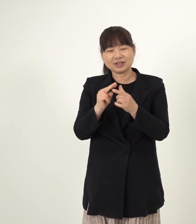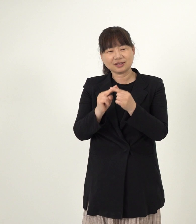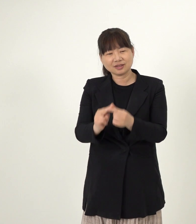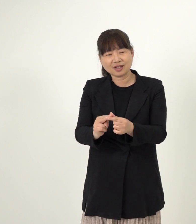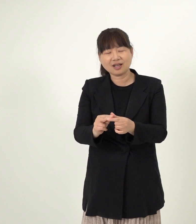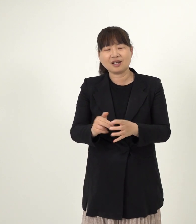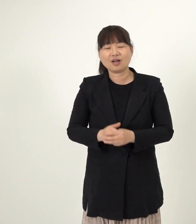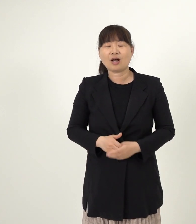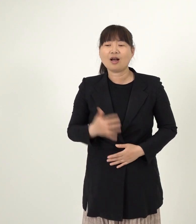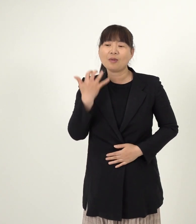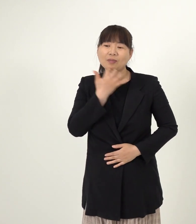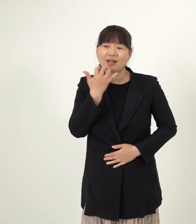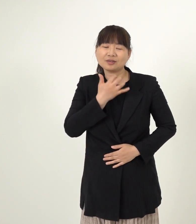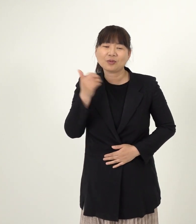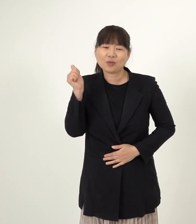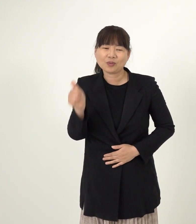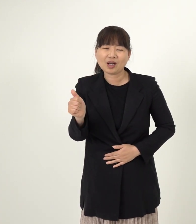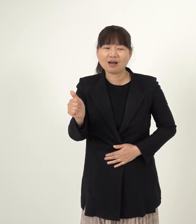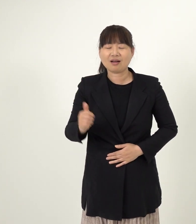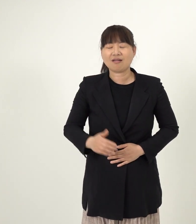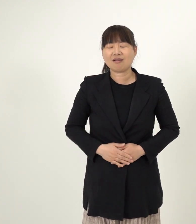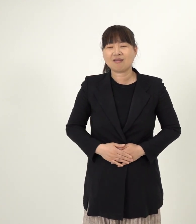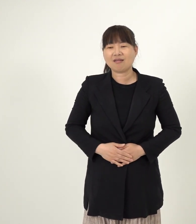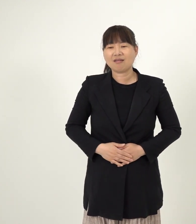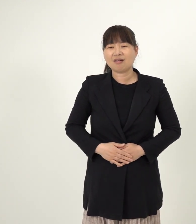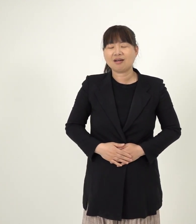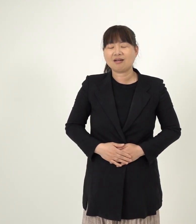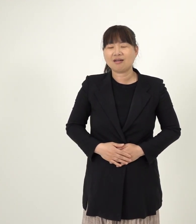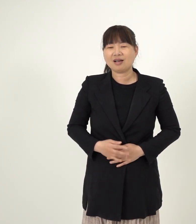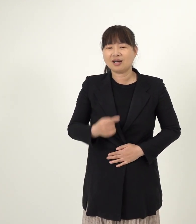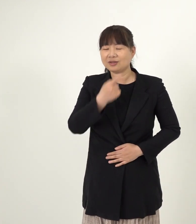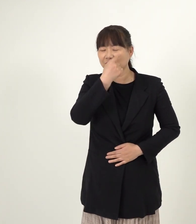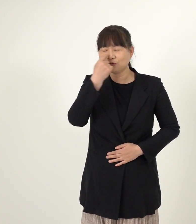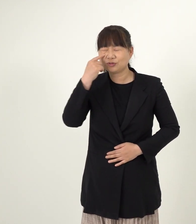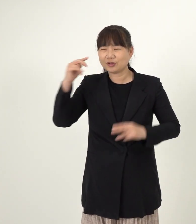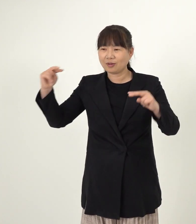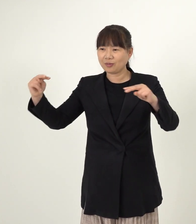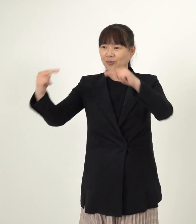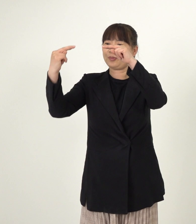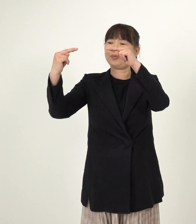예수님과 베드로가 눈이 마주치는 순간